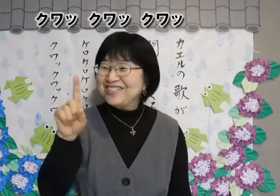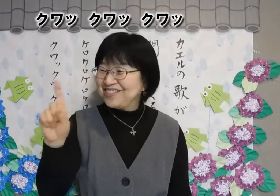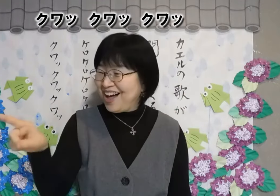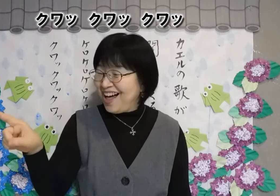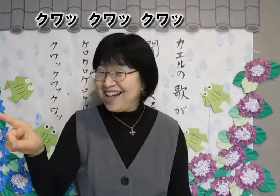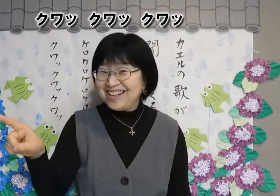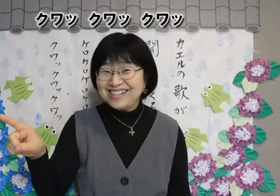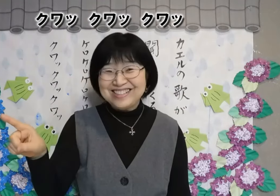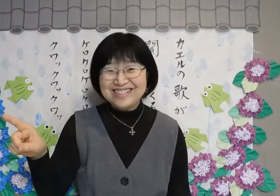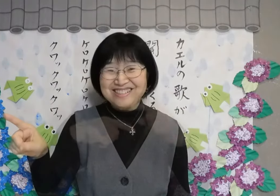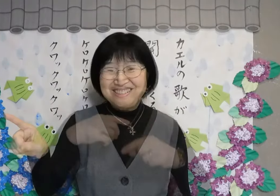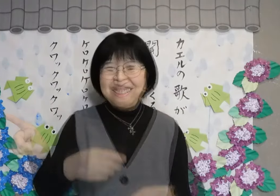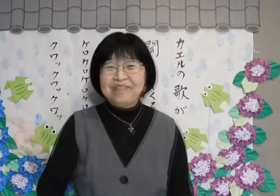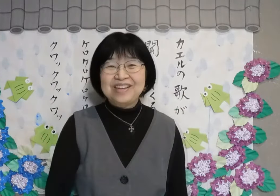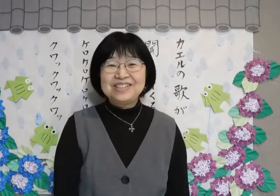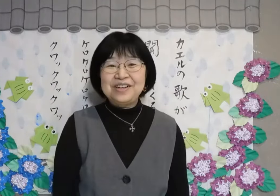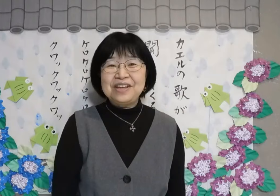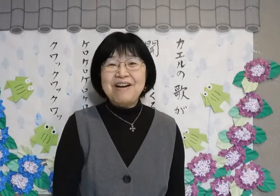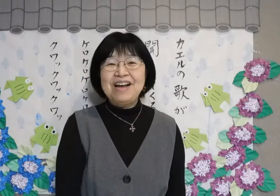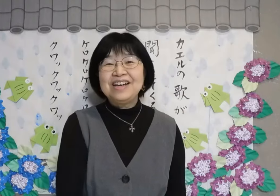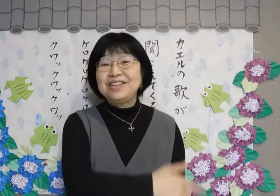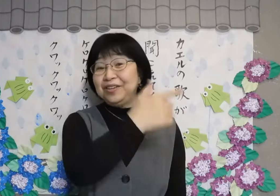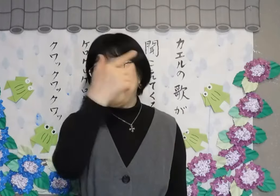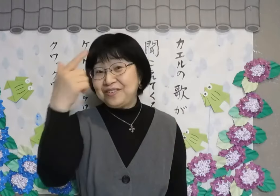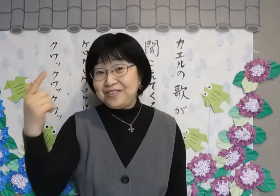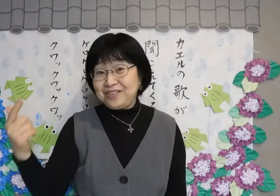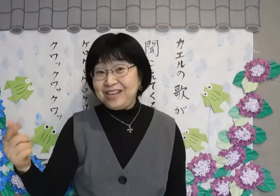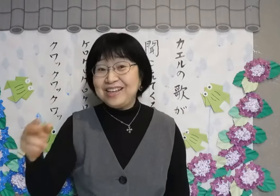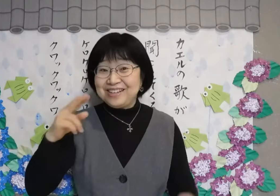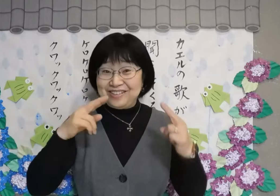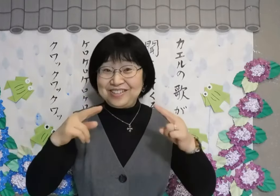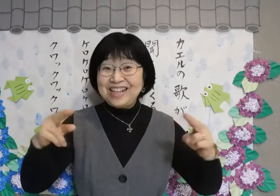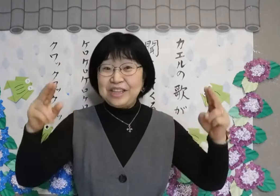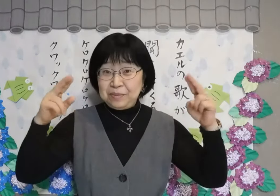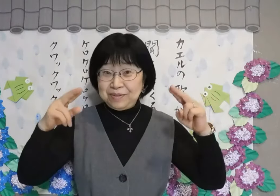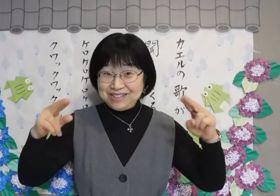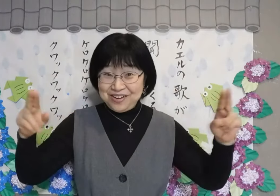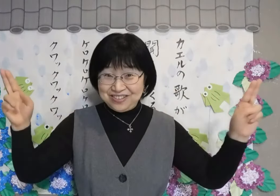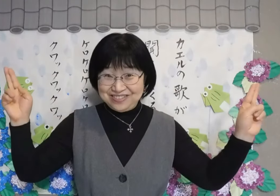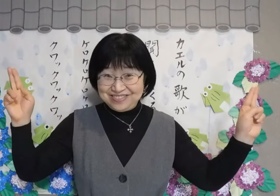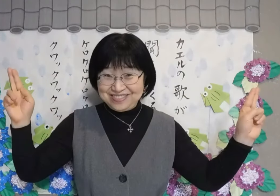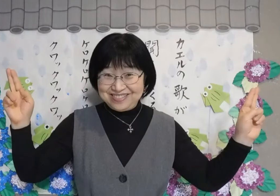クワ。それではゆっくり歌ってみましょう。